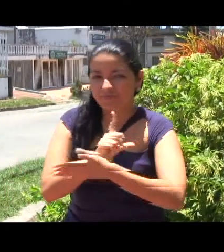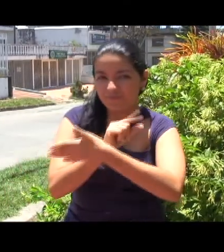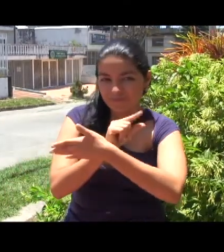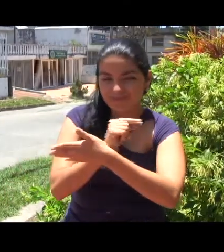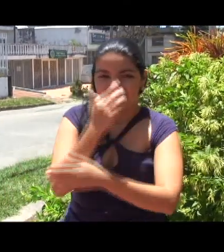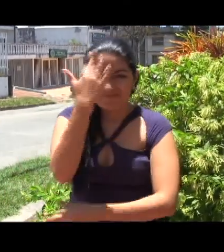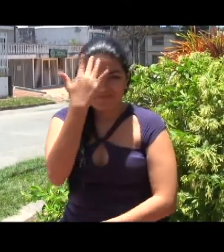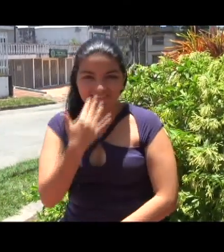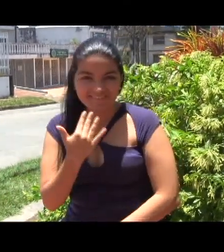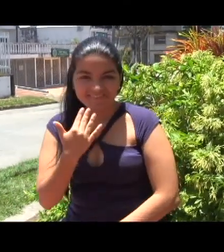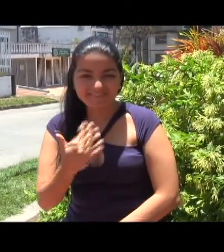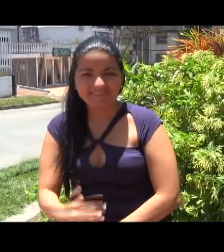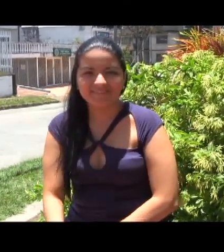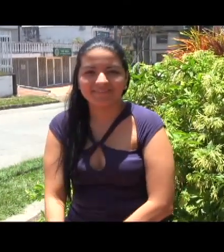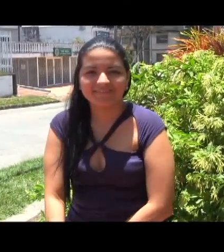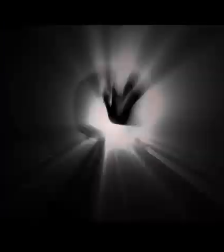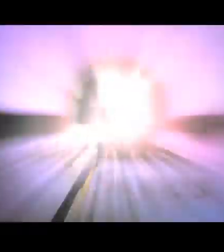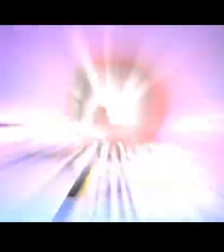o de Facebook.